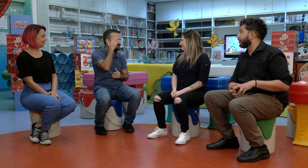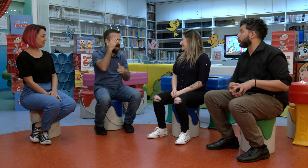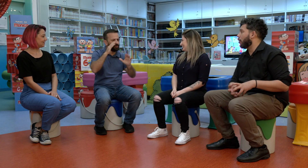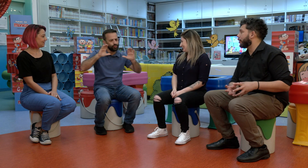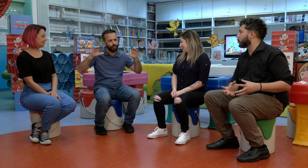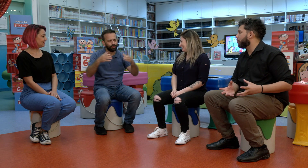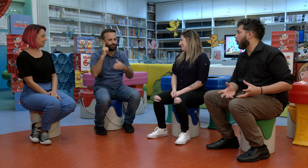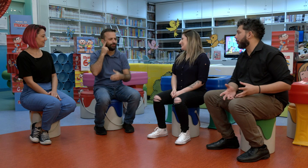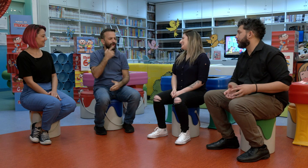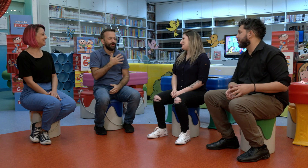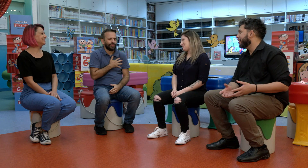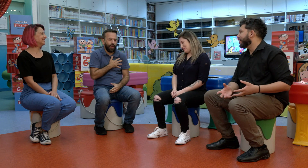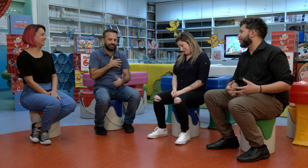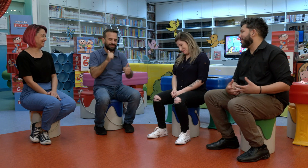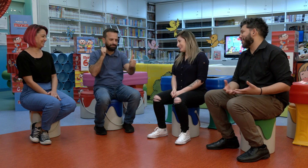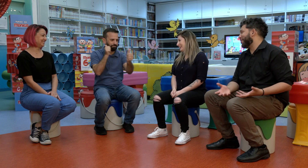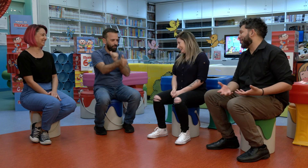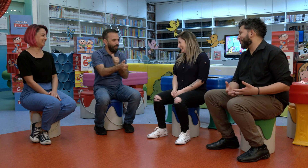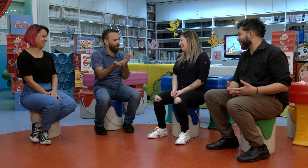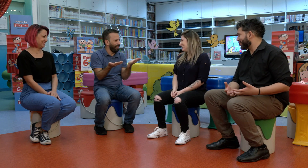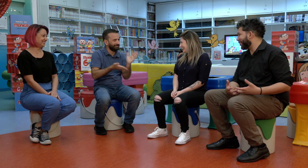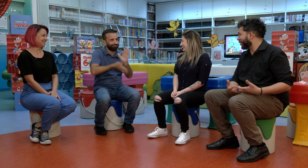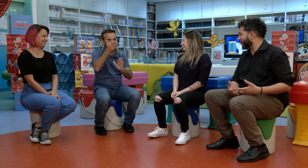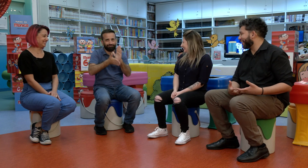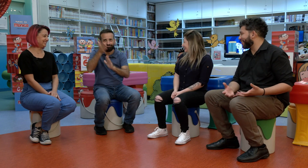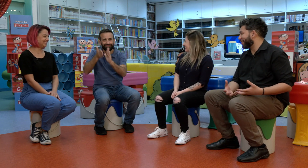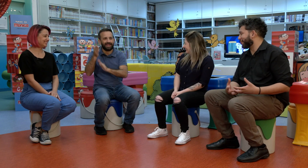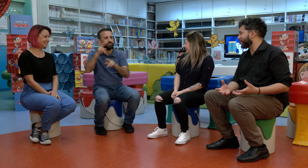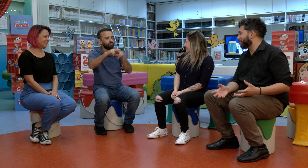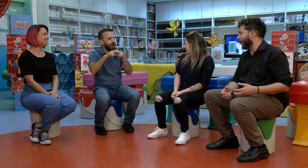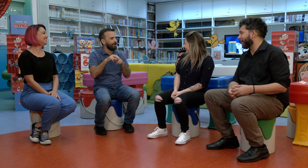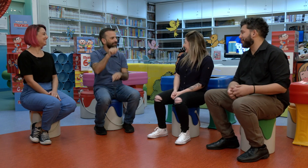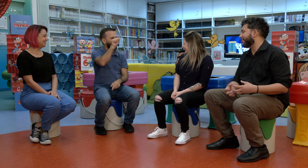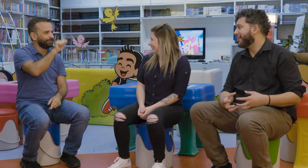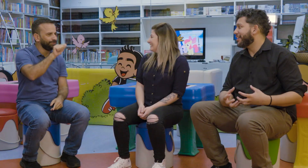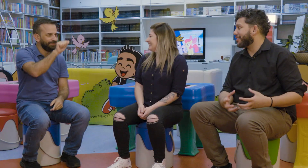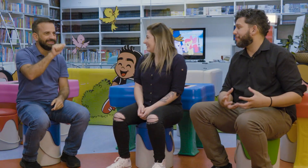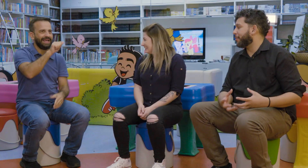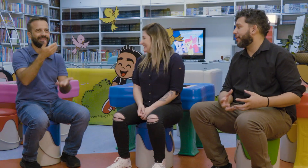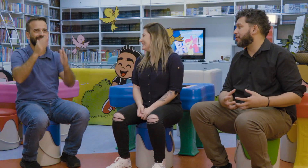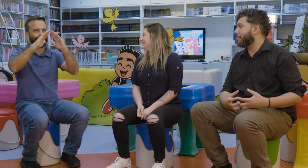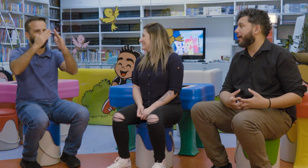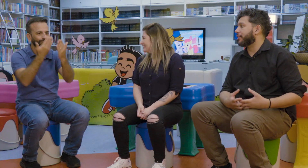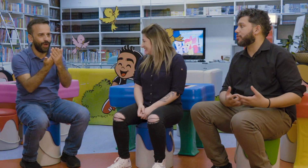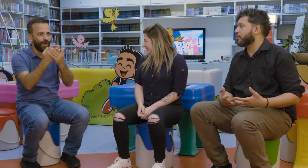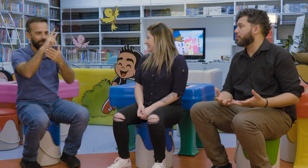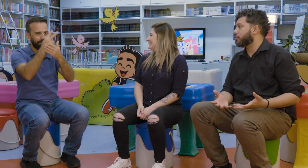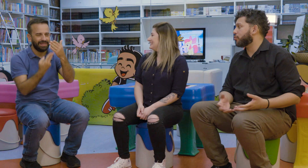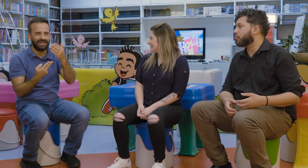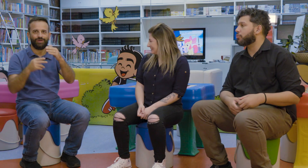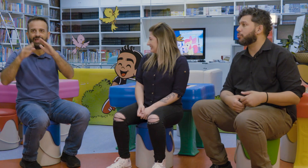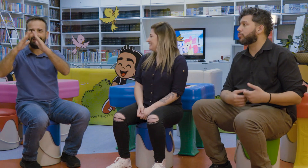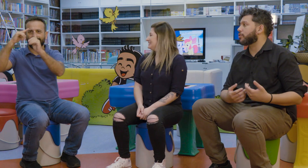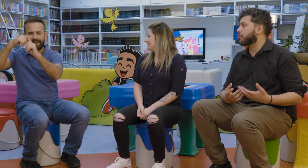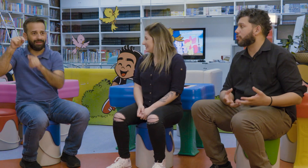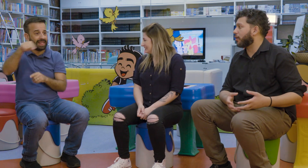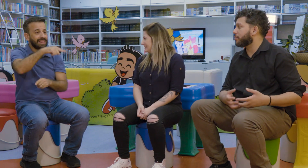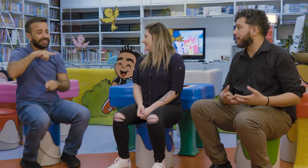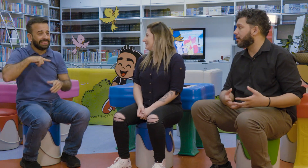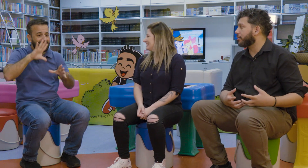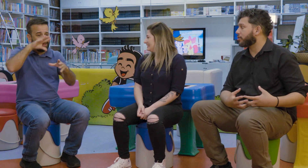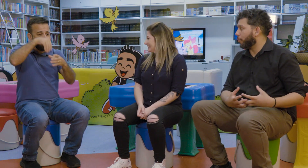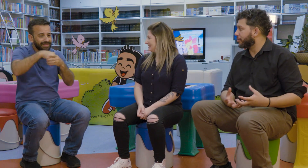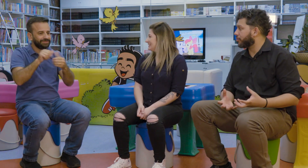atenção, ela adora esportes. E você sabe que a comunidade surda tem uma ligação com o esporte. Sempre foi uma grande marca das associações de estudos, das